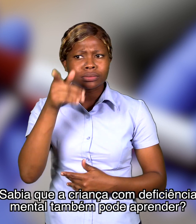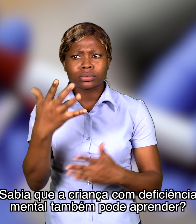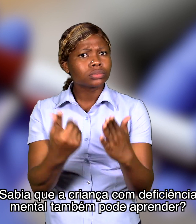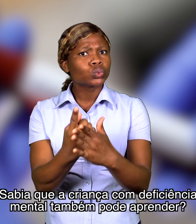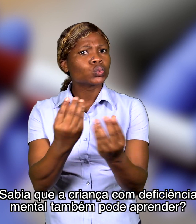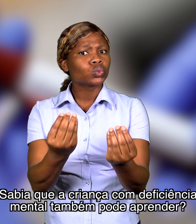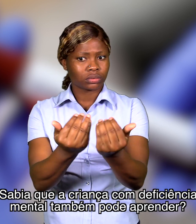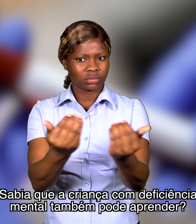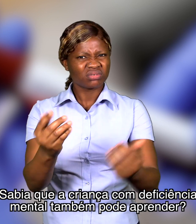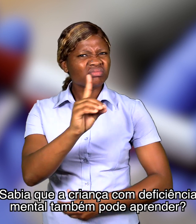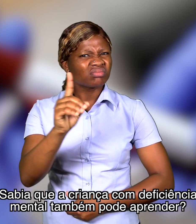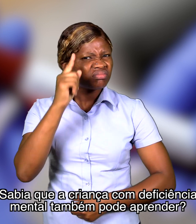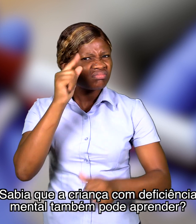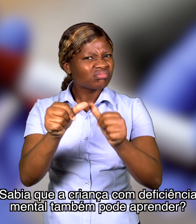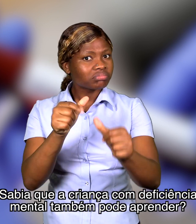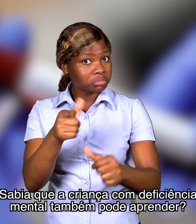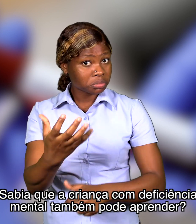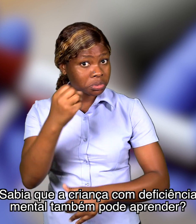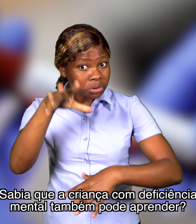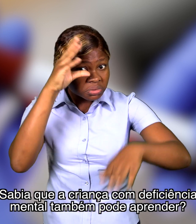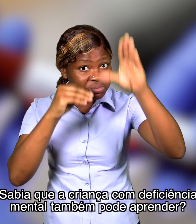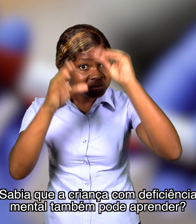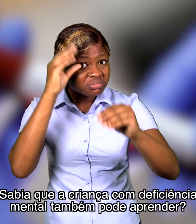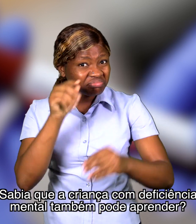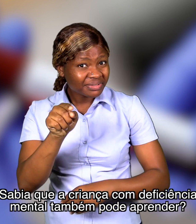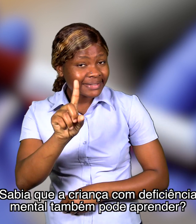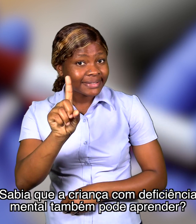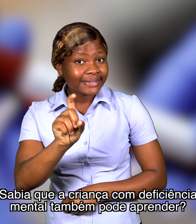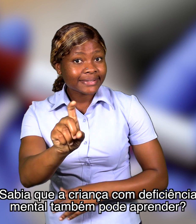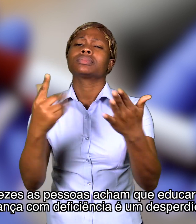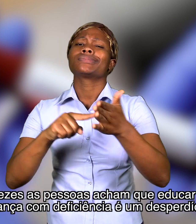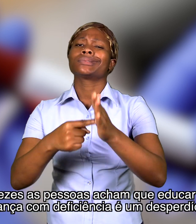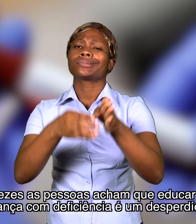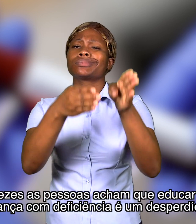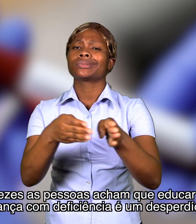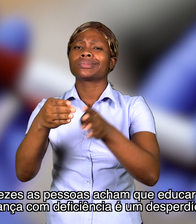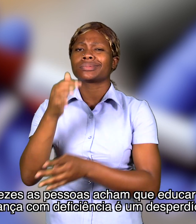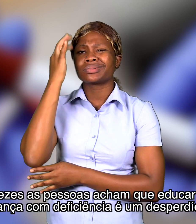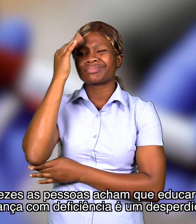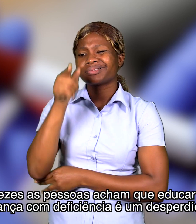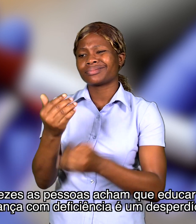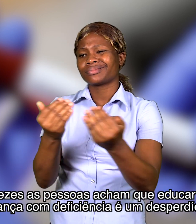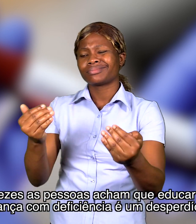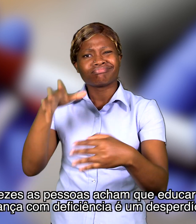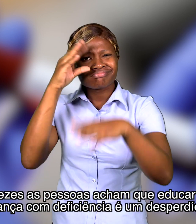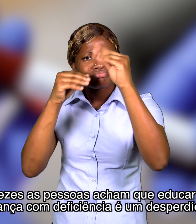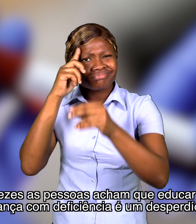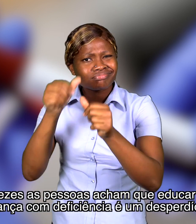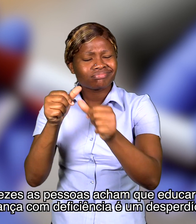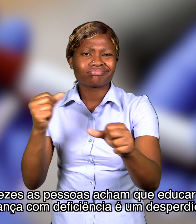Sabia que a criança com deficiência mental também pode aprender? Às vezes, as pessoas acham que educar uma criança